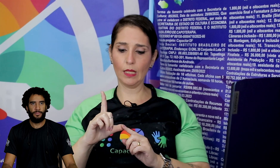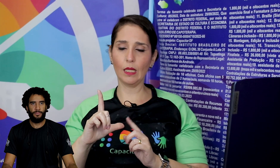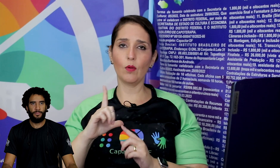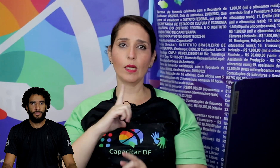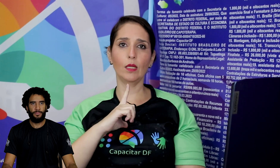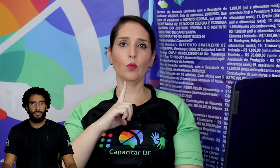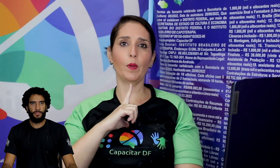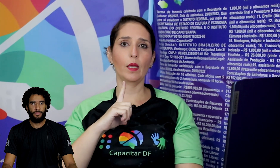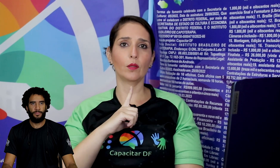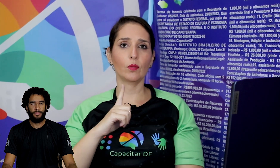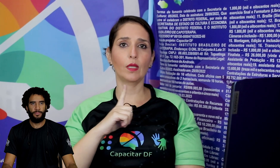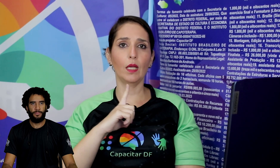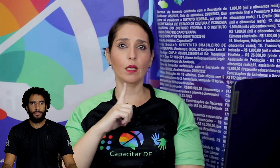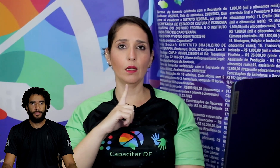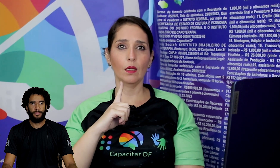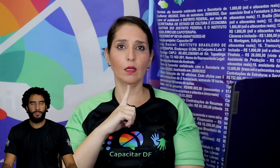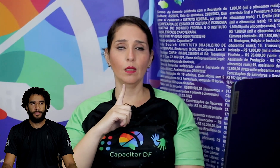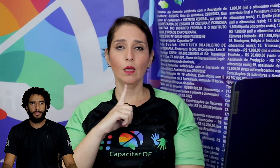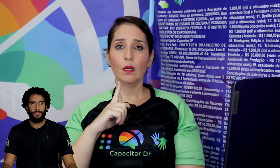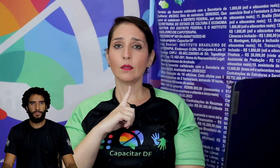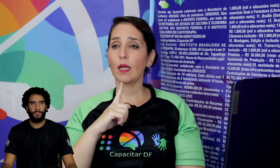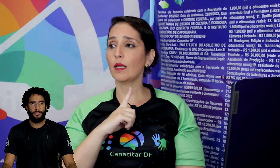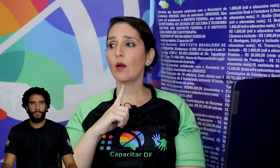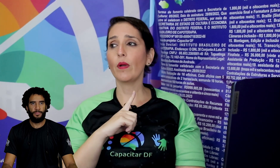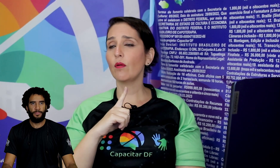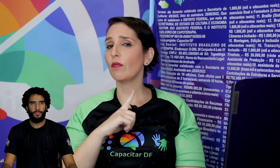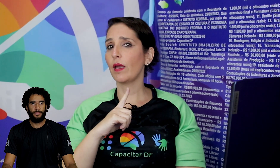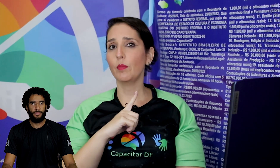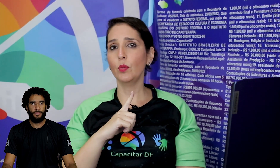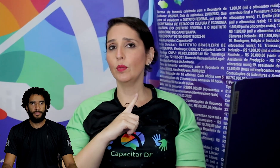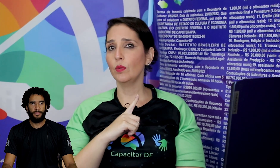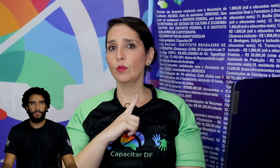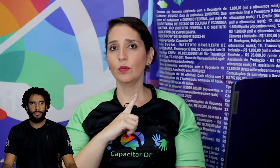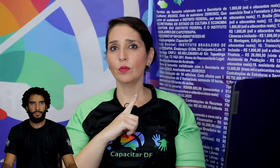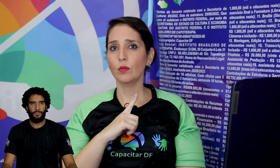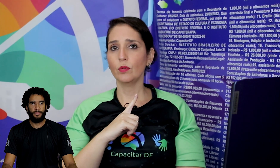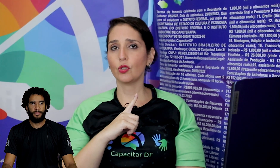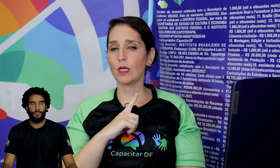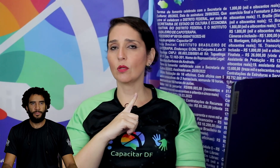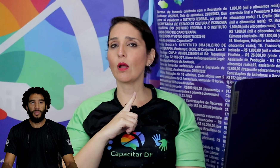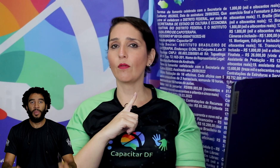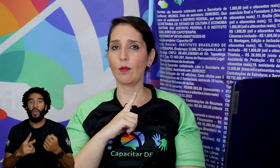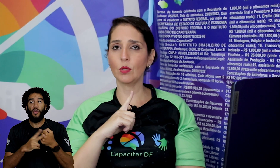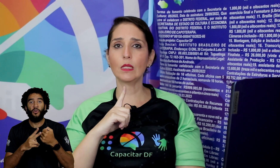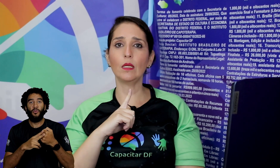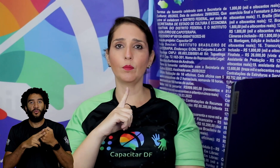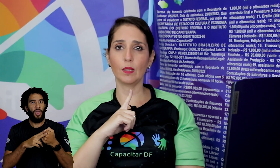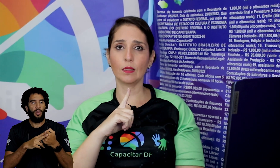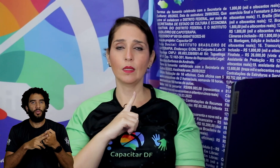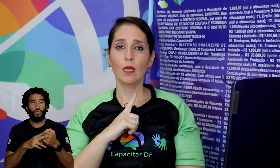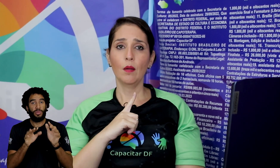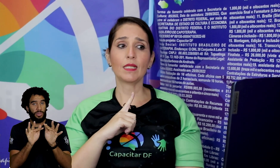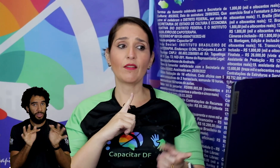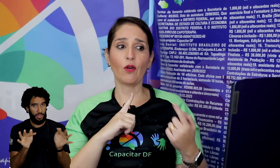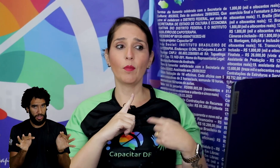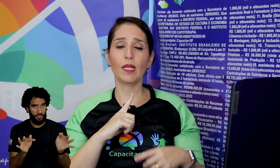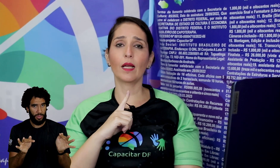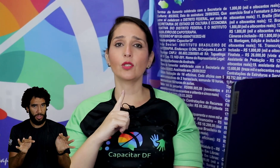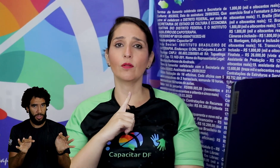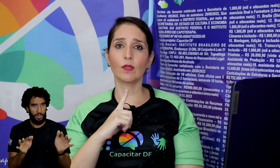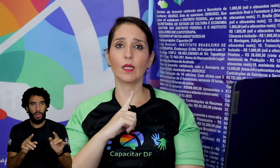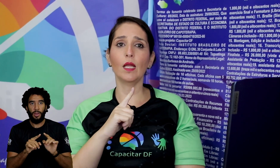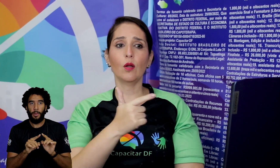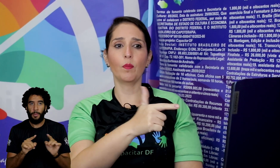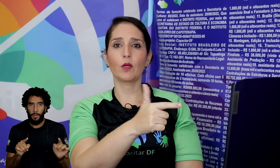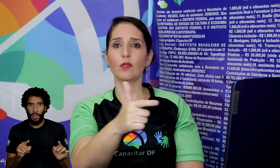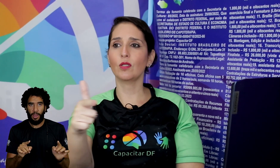o dedão aqui no peito. Ter. Ter não é um verbo direcional, verbo simples. Mas a forma